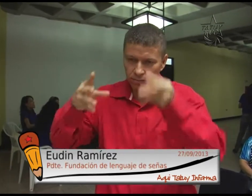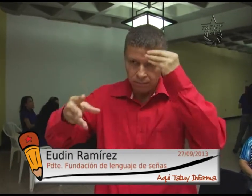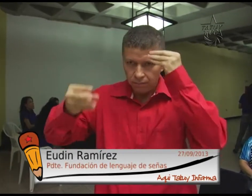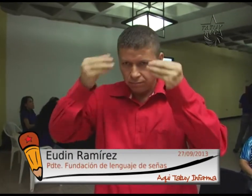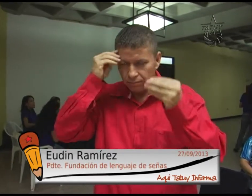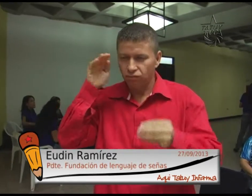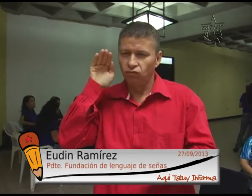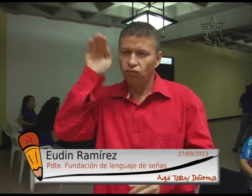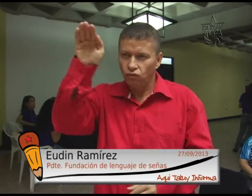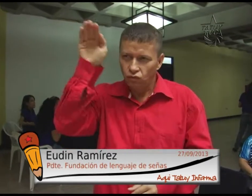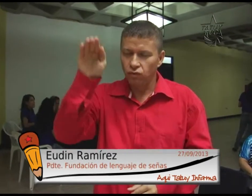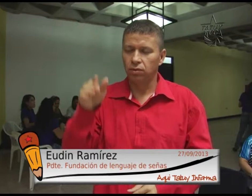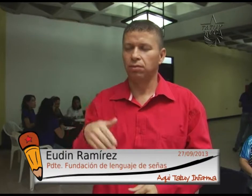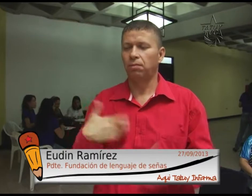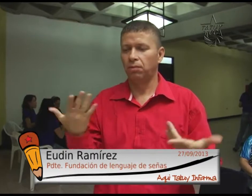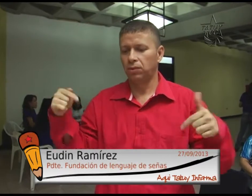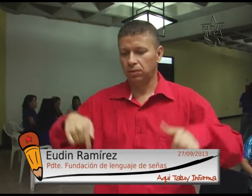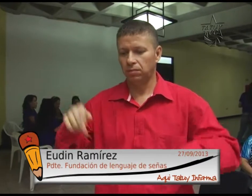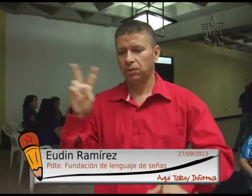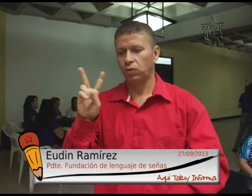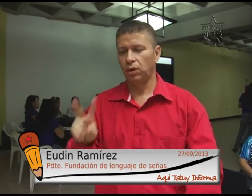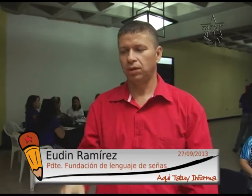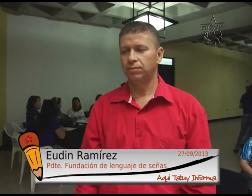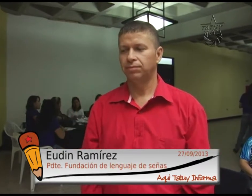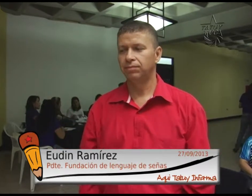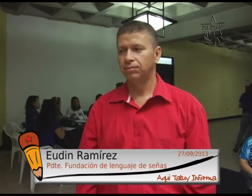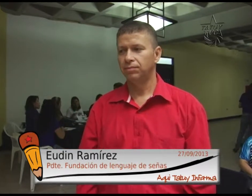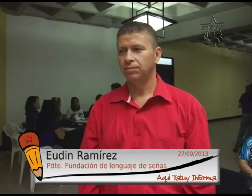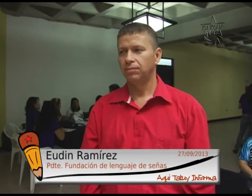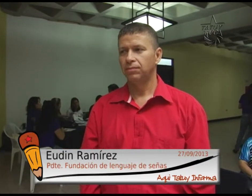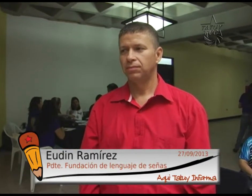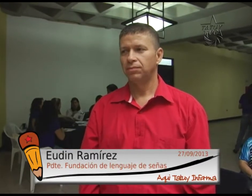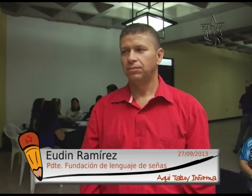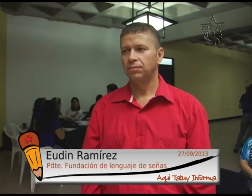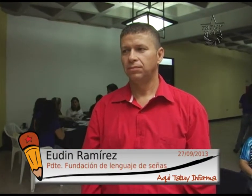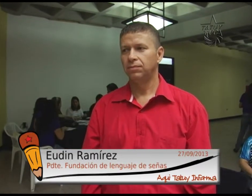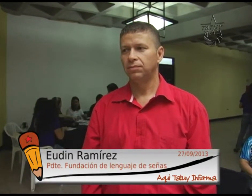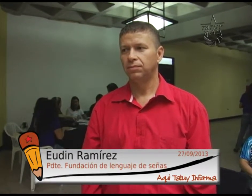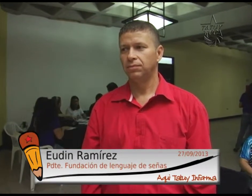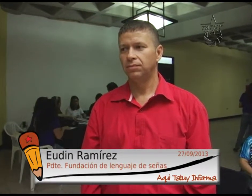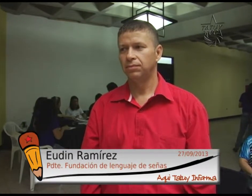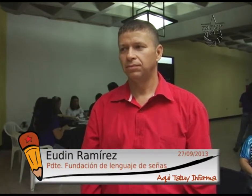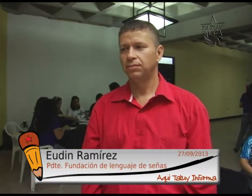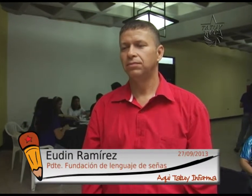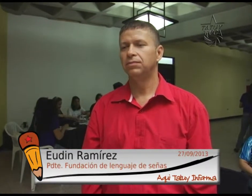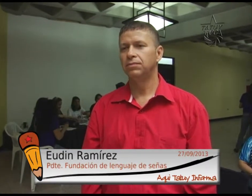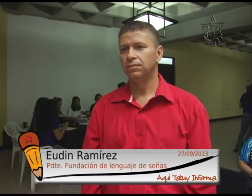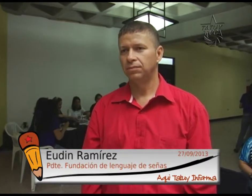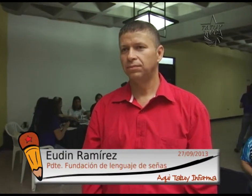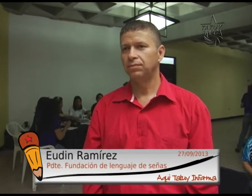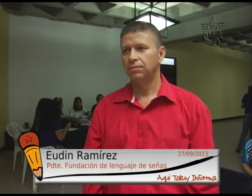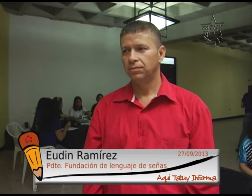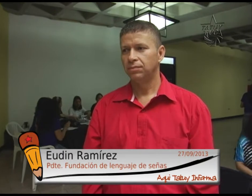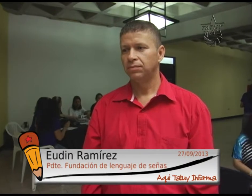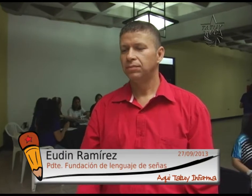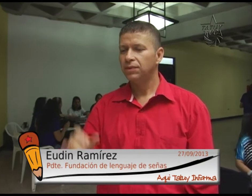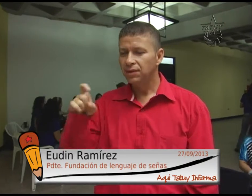manera progresiva, hemos adquirido muchos conocimientos y desde el pasado hasta ahora hemos progresado y esperamos seguir alcanzando más